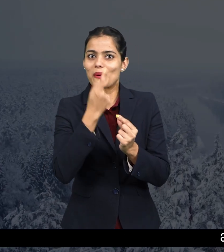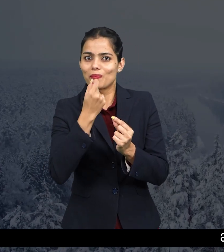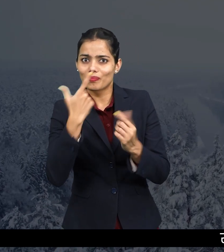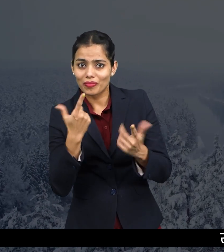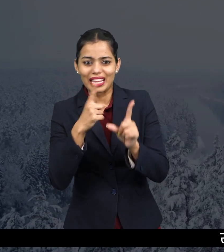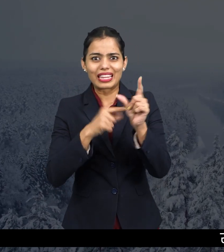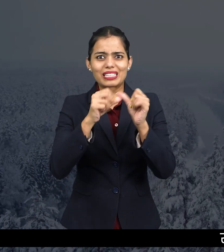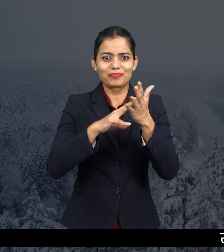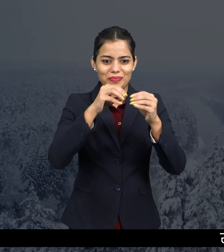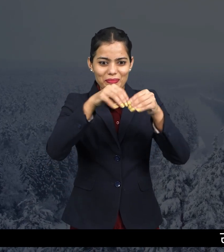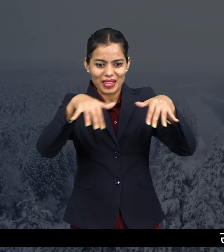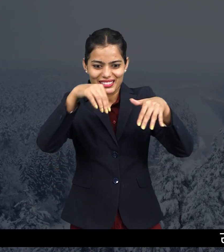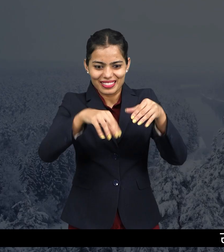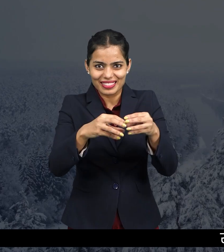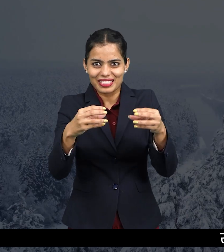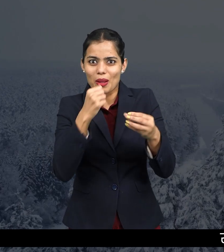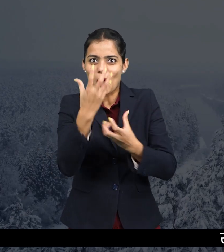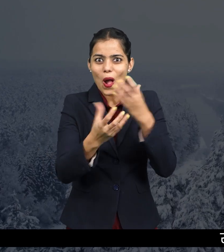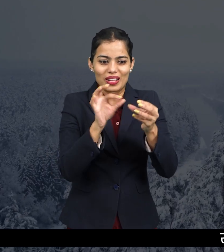भुईमूग, रताळी,